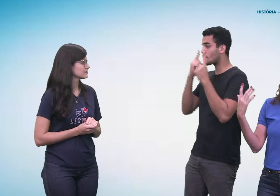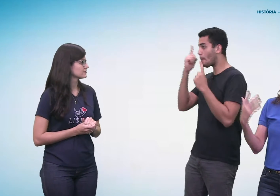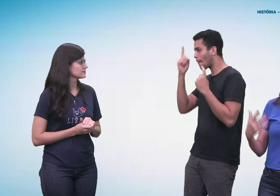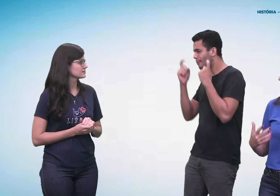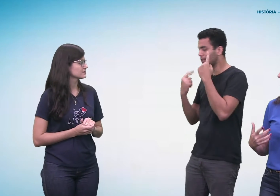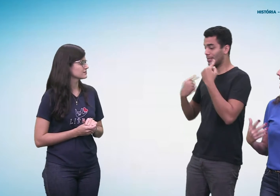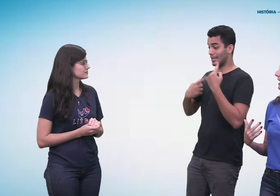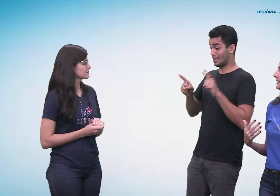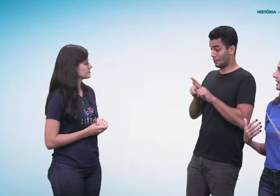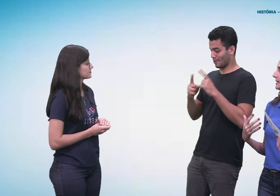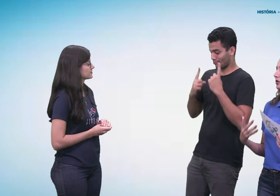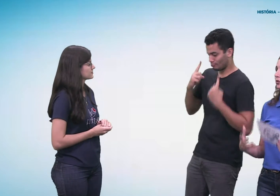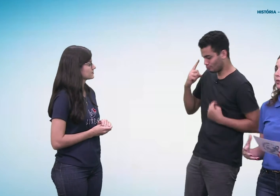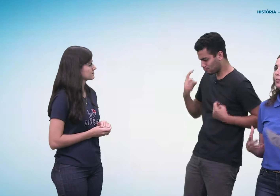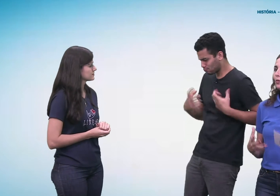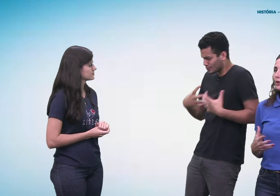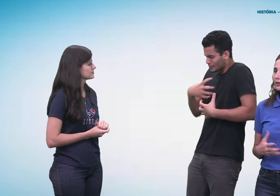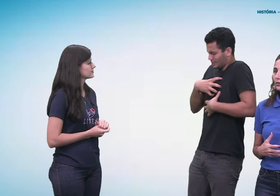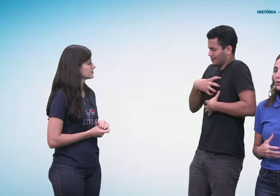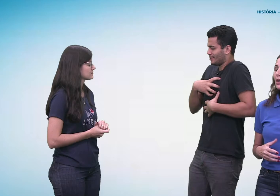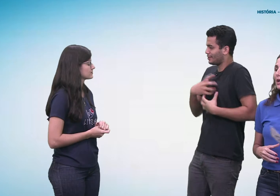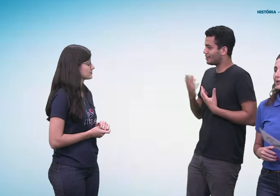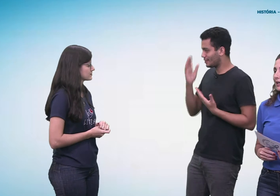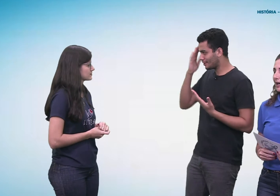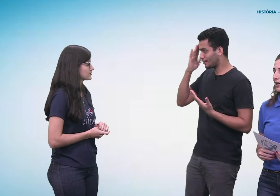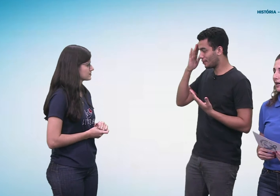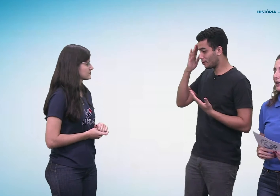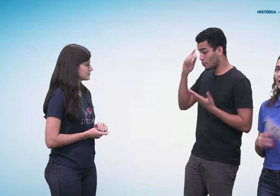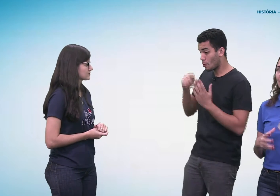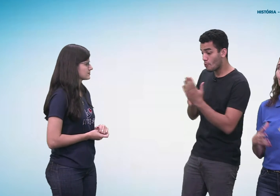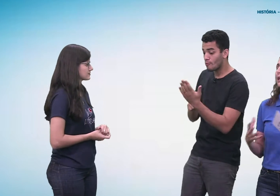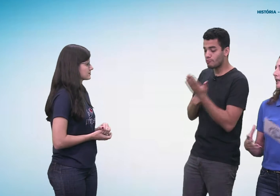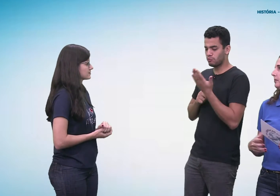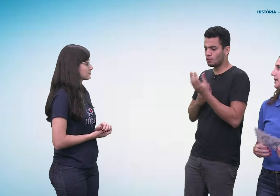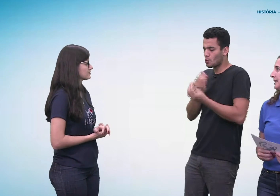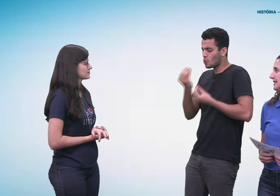expressões faciais, que elas ajudam muito na língua Libras.